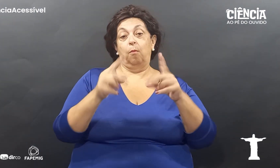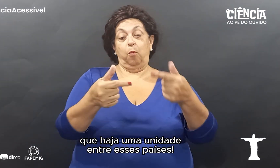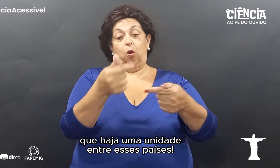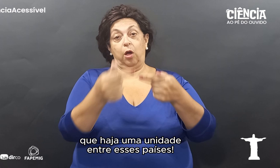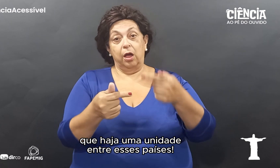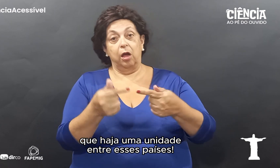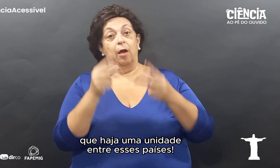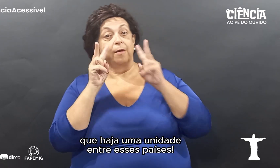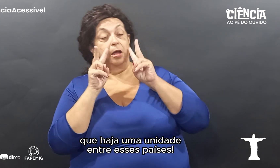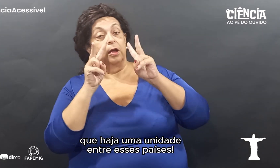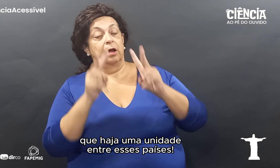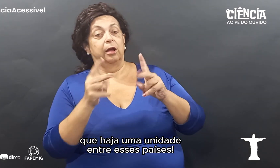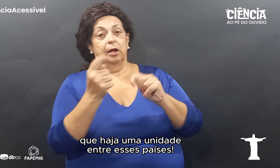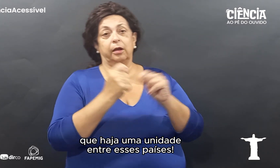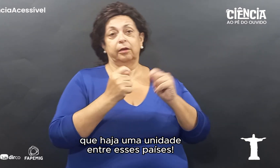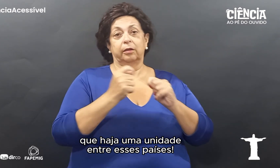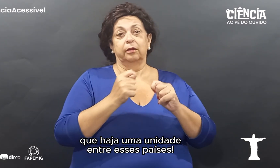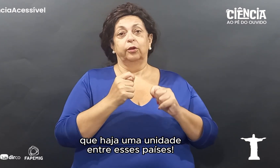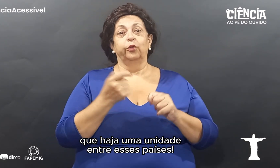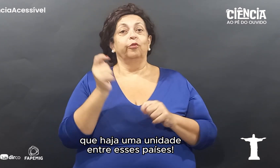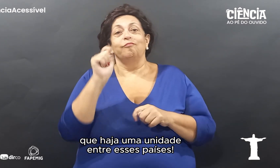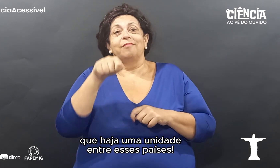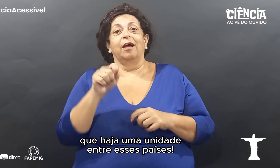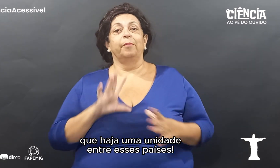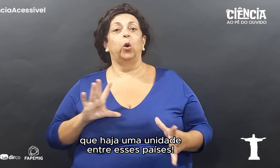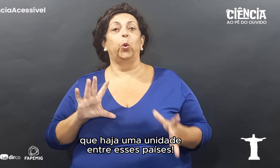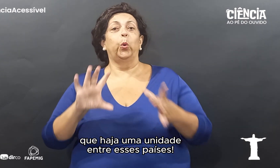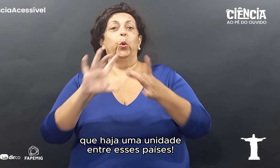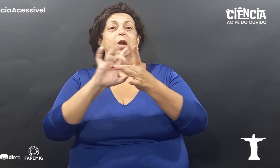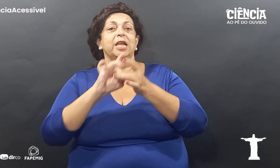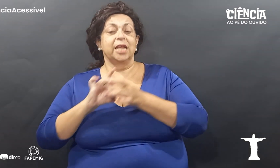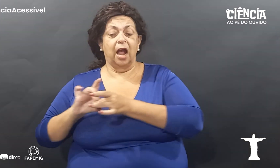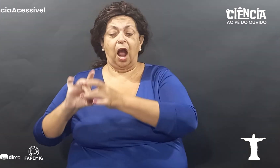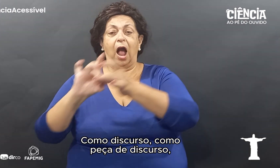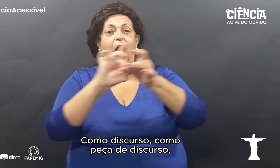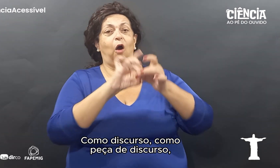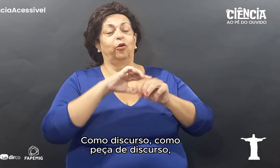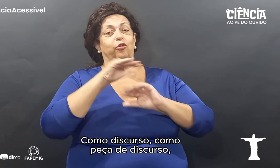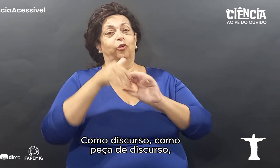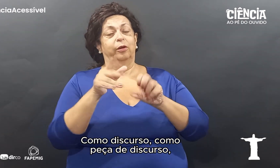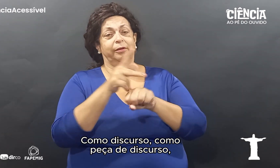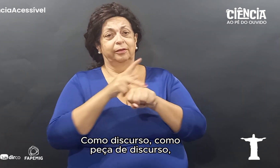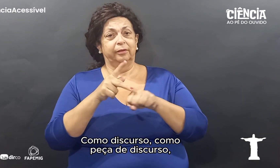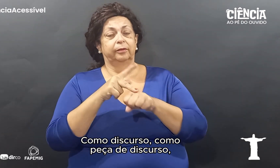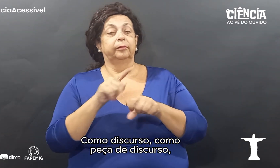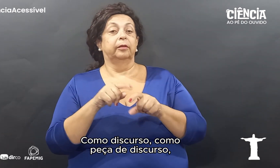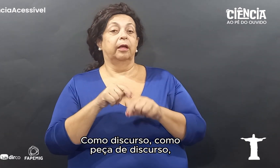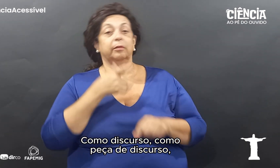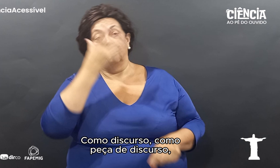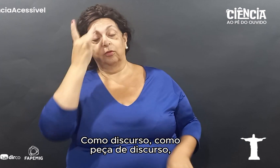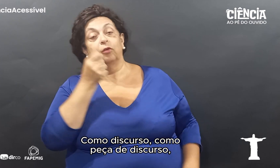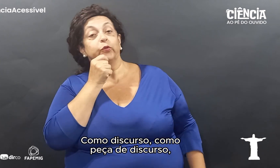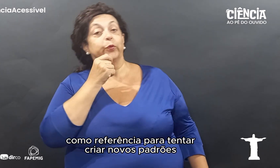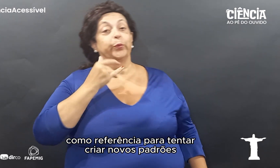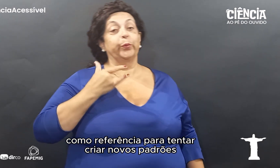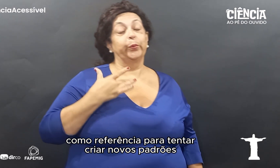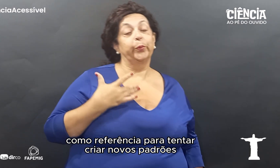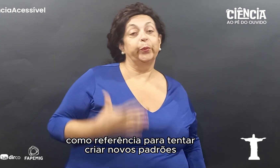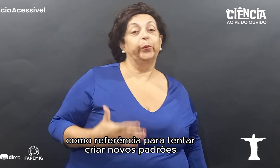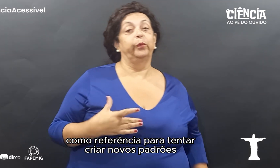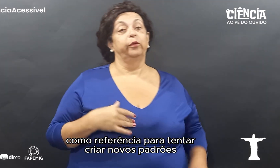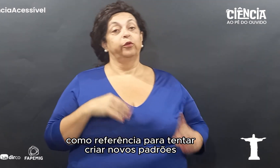econômico, que haja uma unidade entre esses países. Como discurso, como peça de discurso,